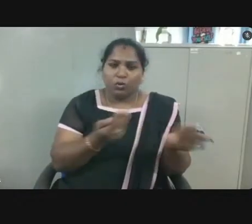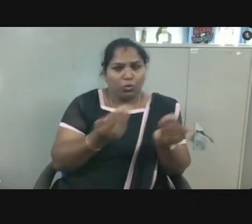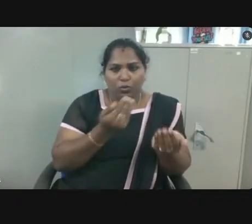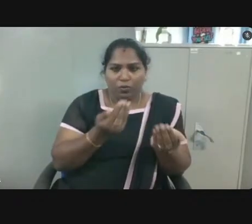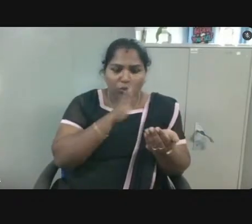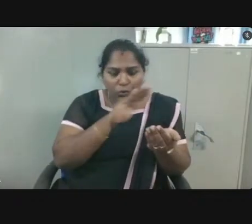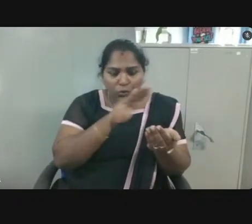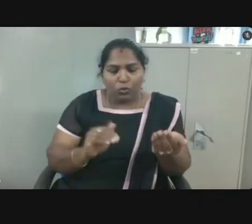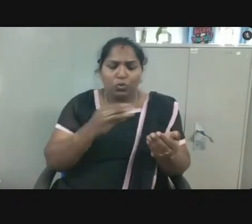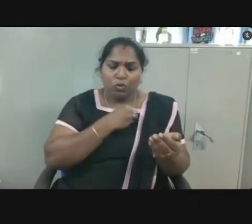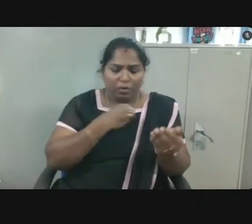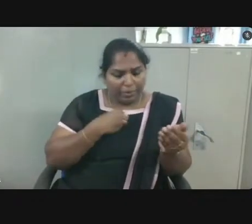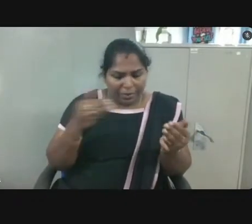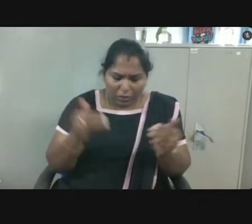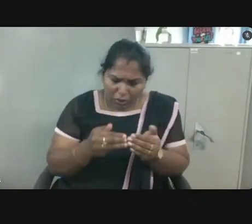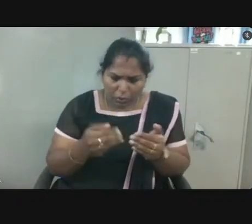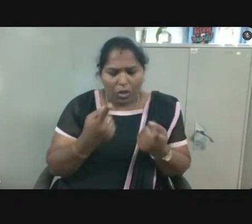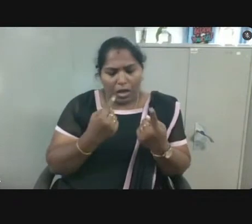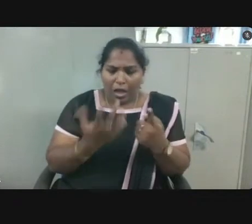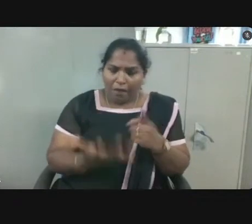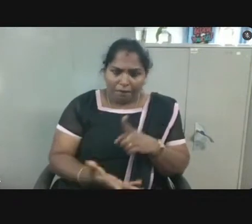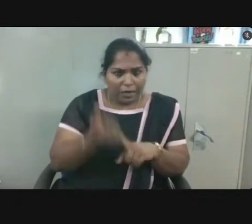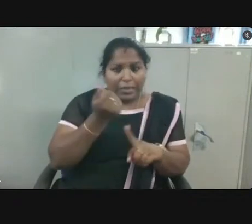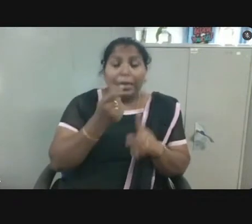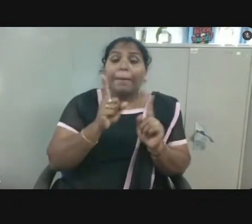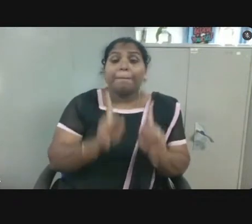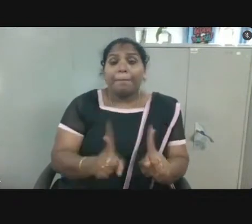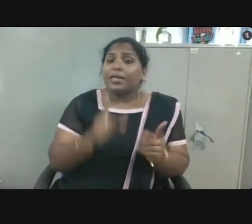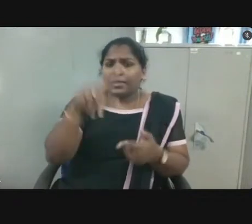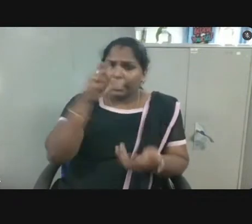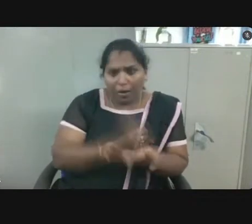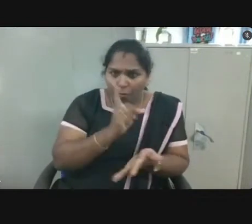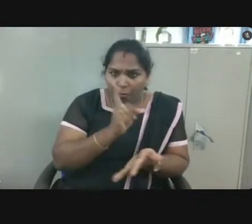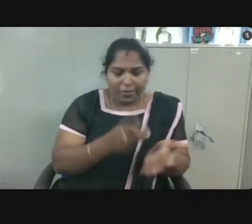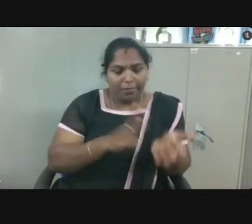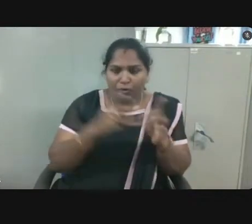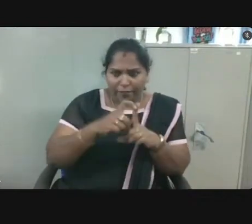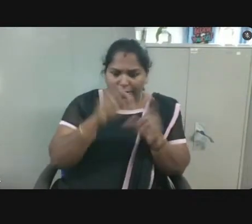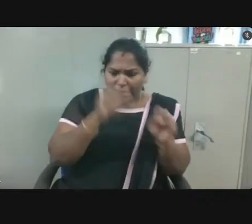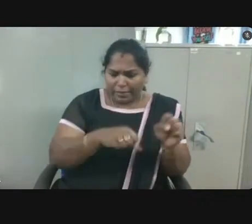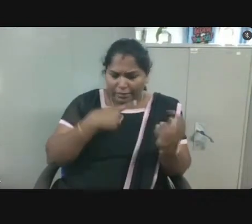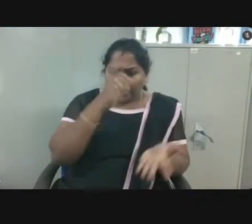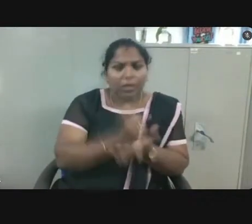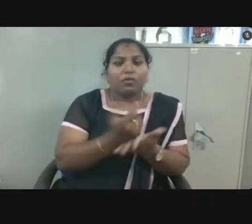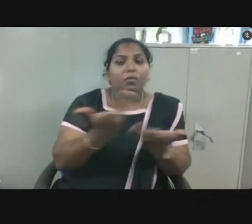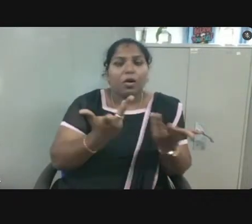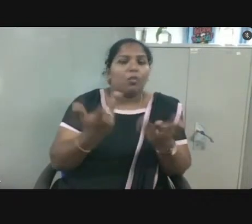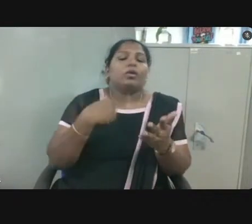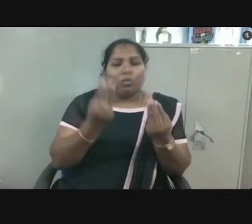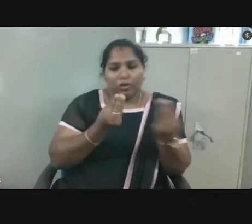ഇത് ഡുഷീനാണ്, നമ്മൾ പരിശോധിച്ച് മനസ്സിലാക്കി. പക്ഷെ നമ്മളതിനെ കൺഫേം ചെയ്യണമല്ലോ, ഇത് തന്നെയാണ് നമുക്ക് പറയണമല്ലോ. അപ്പൊ അതിന് നമുക്ക് കുറച്ച്